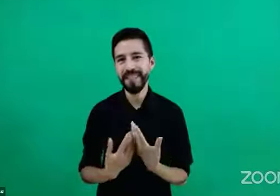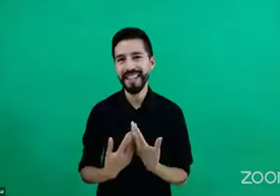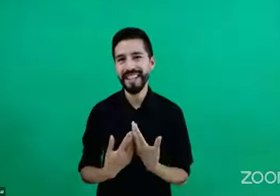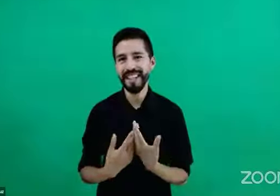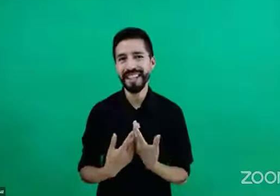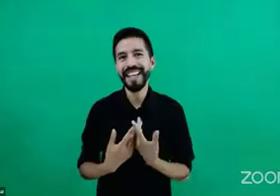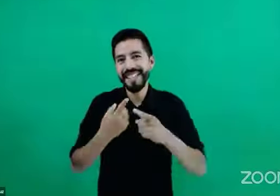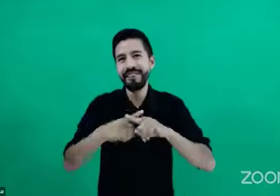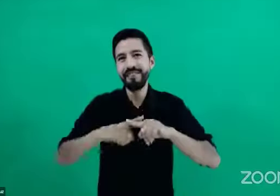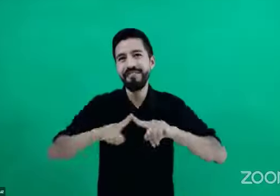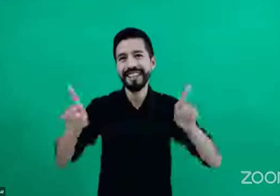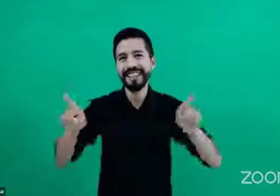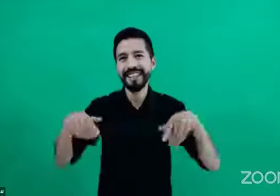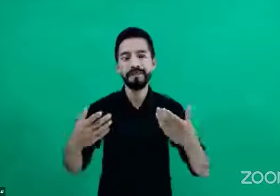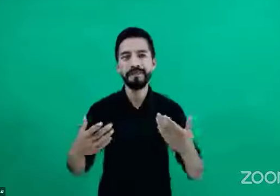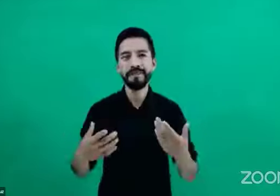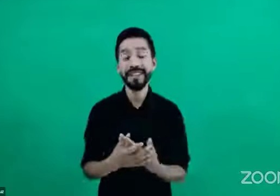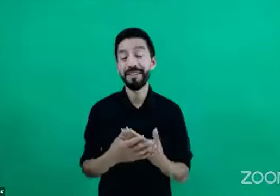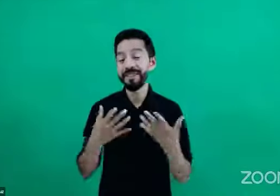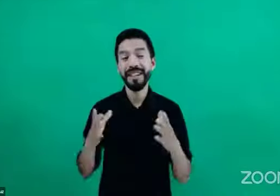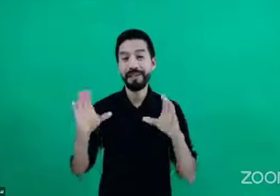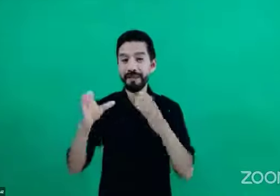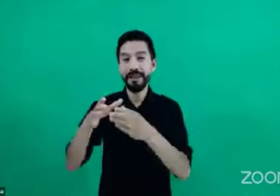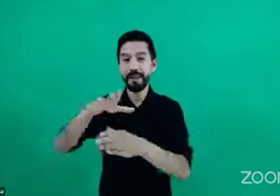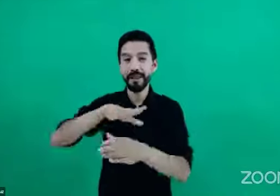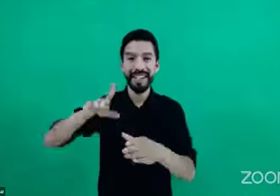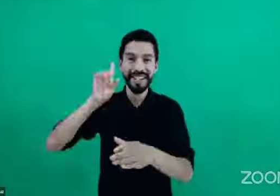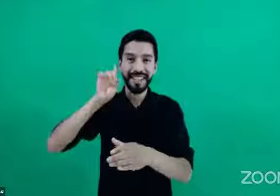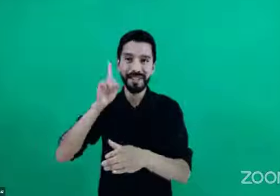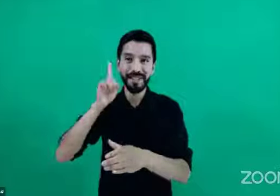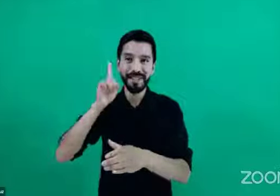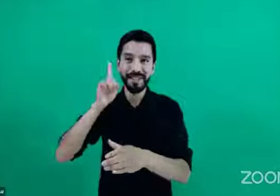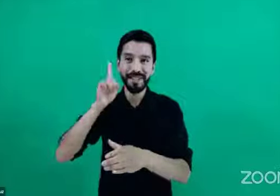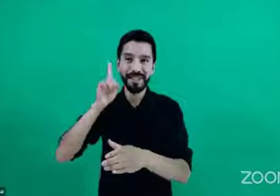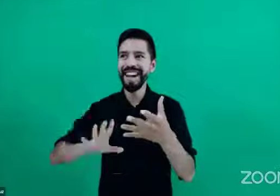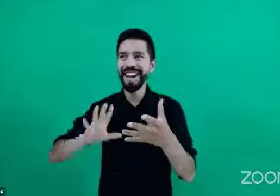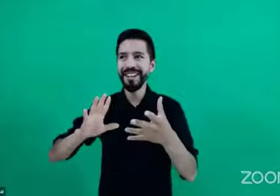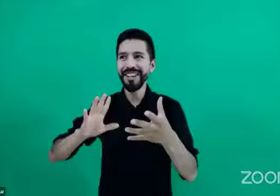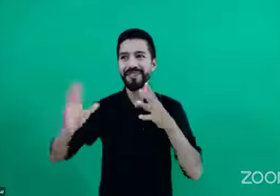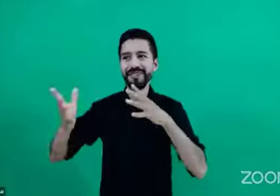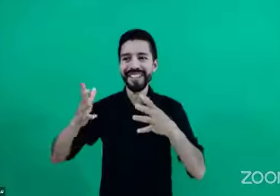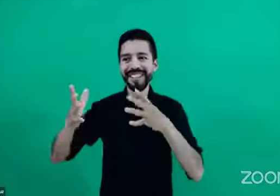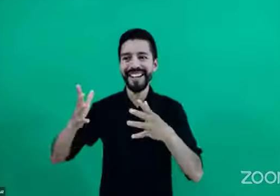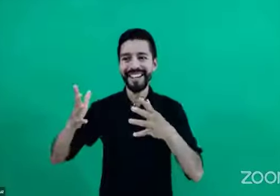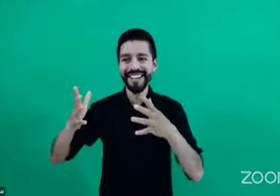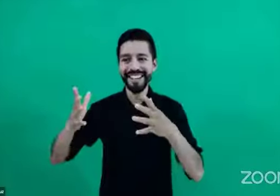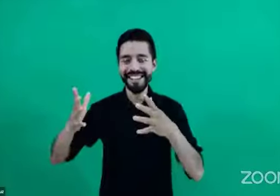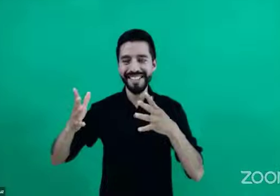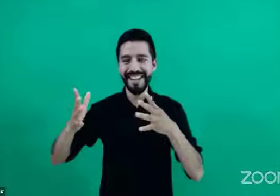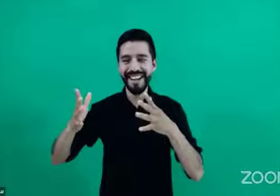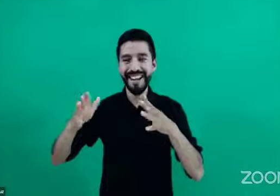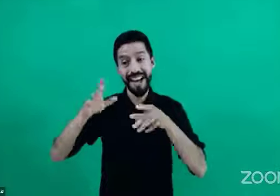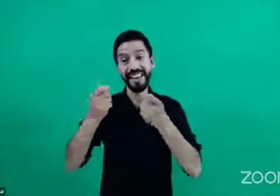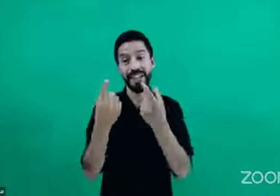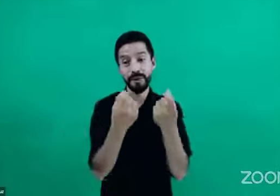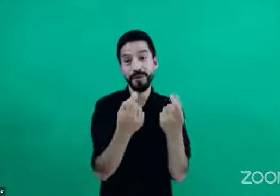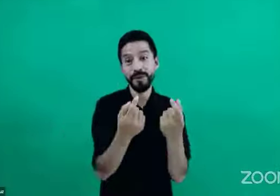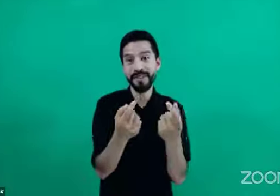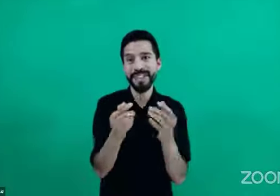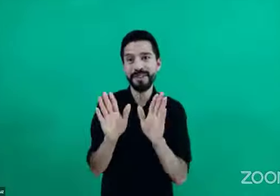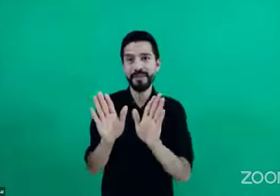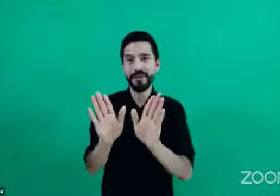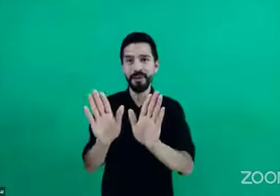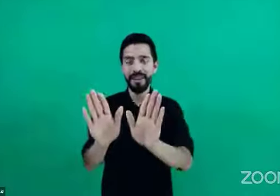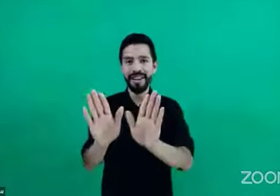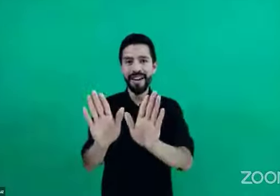de que es algo diferente. Incluso en la misma comunidad de sordos hay como en